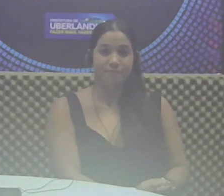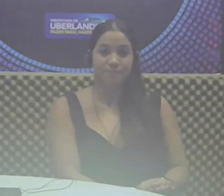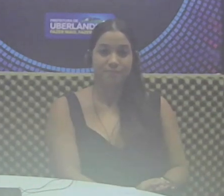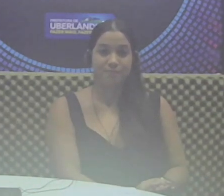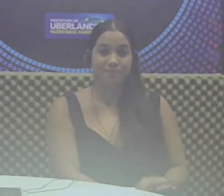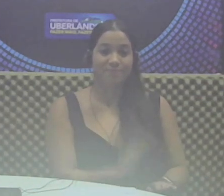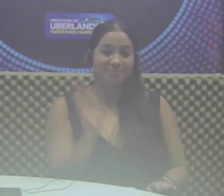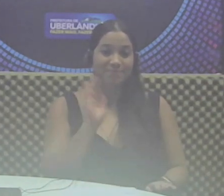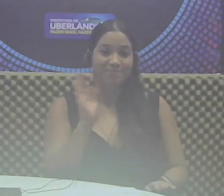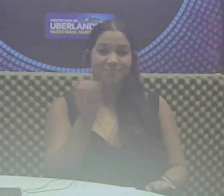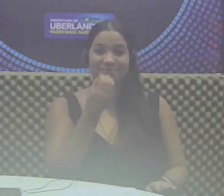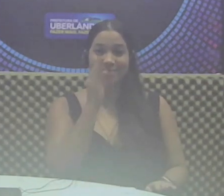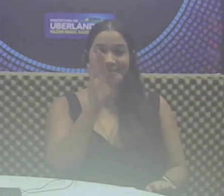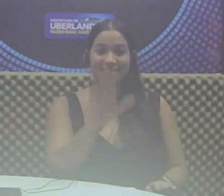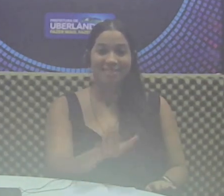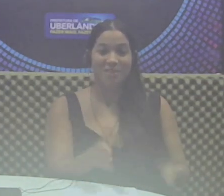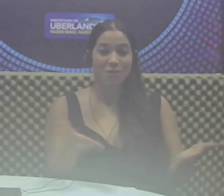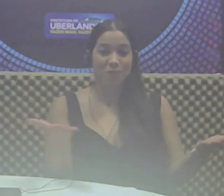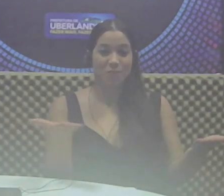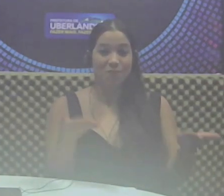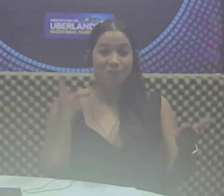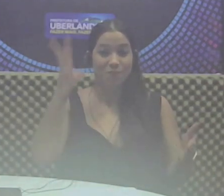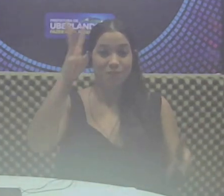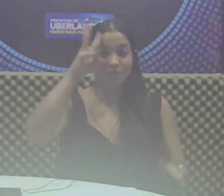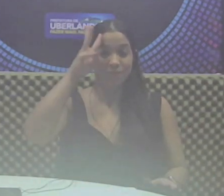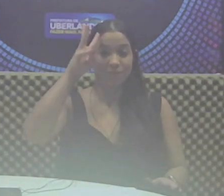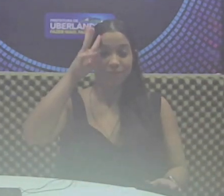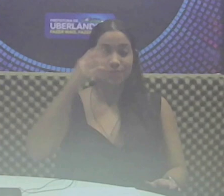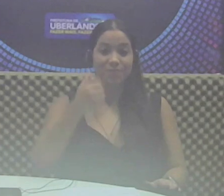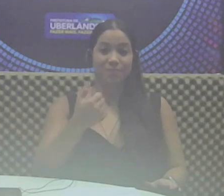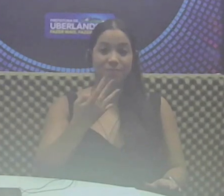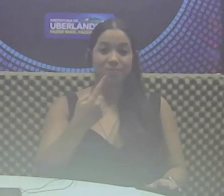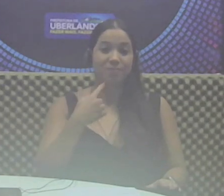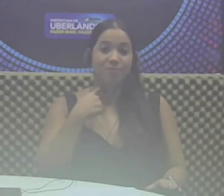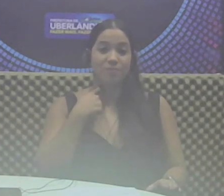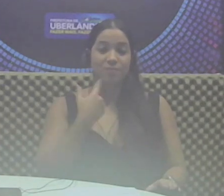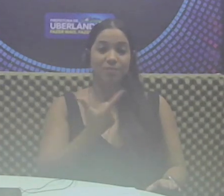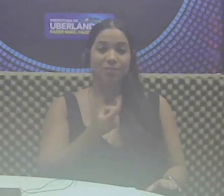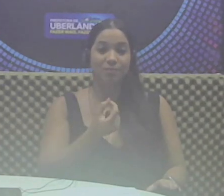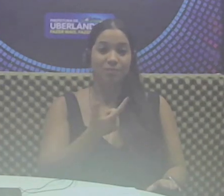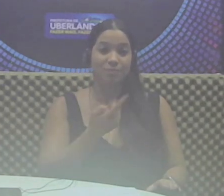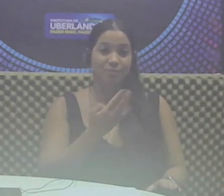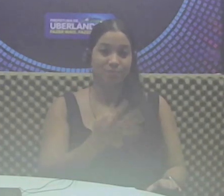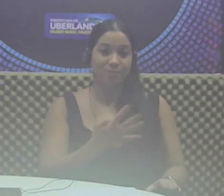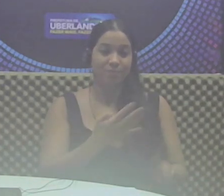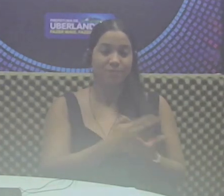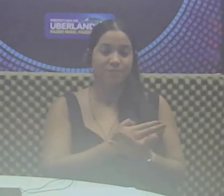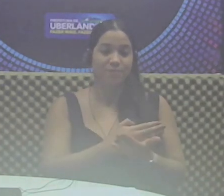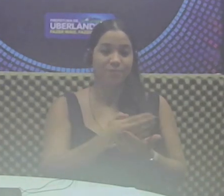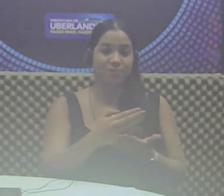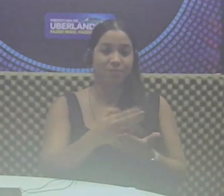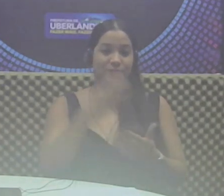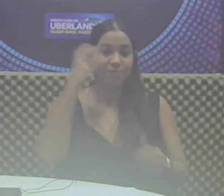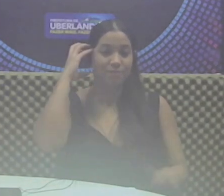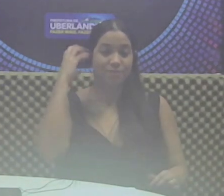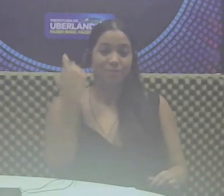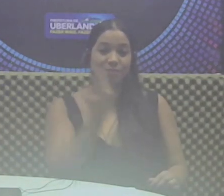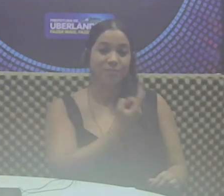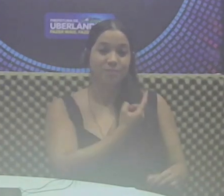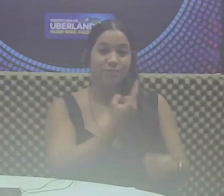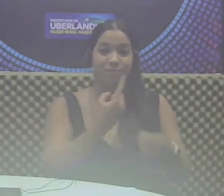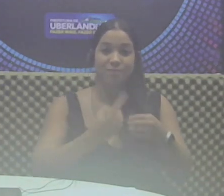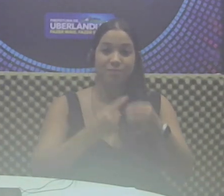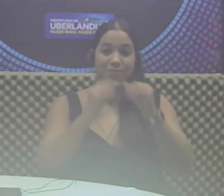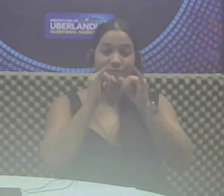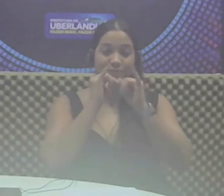Olá, boa tarde! Hoje é terça-feira, dia 14 de maio de 2024. Está no ar a rádio Nossa